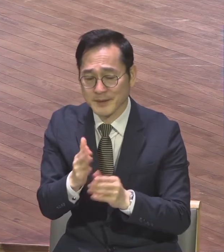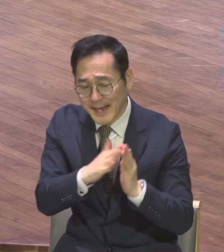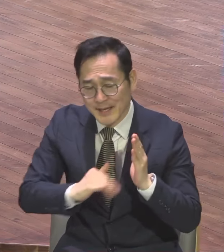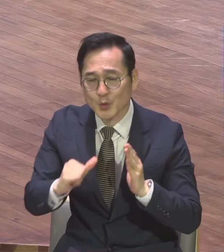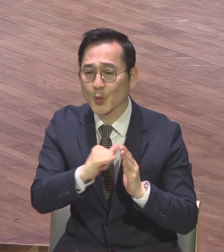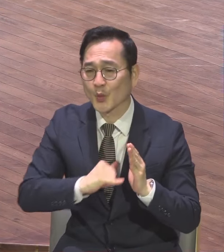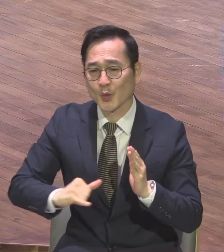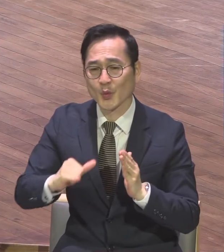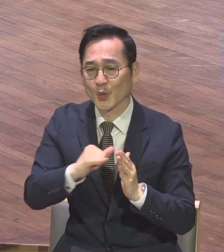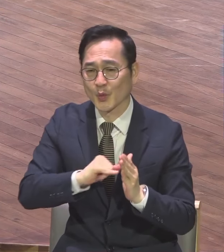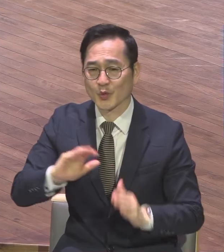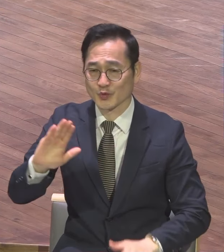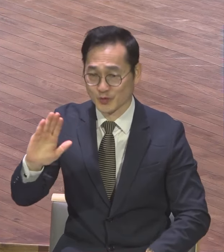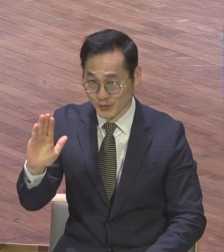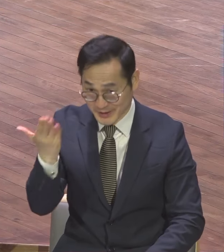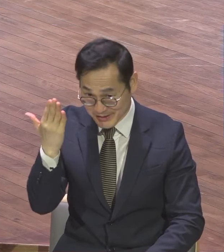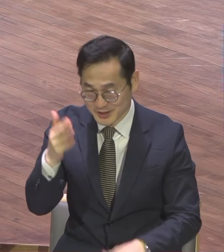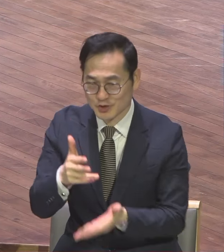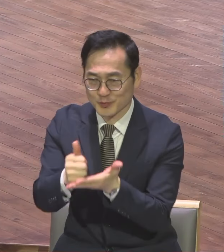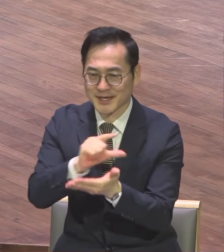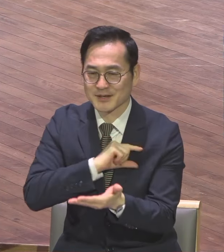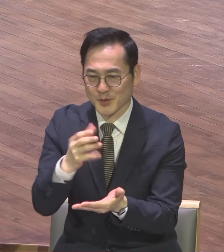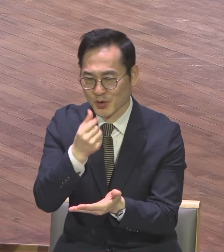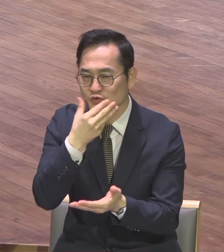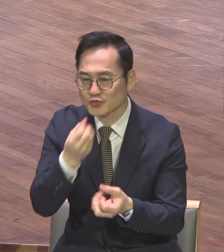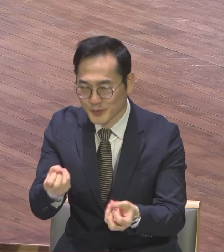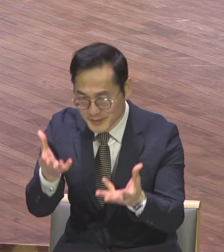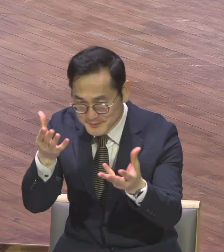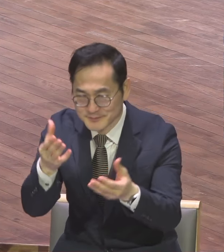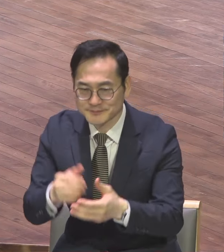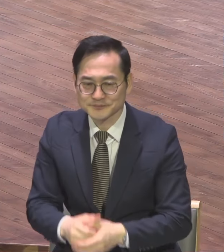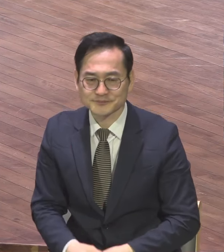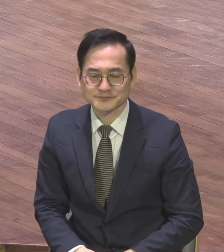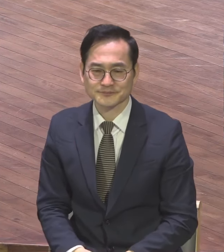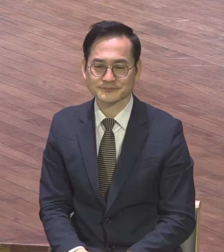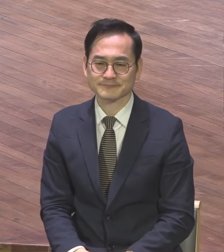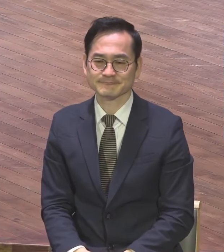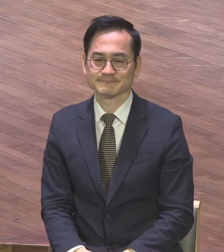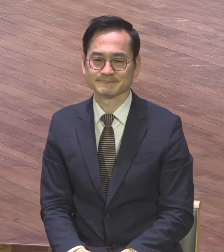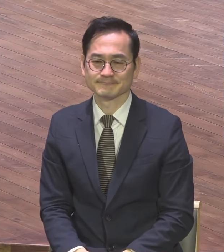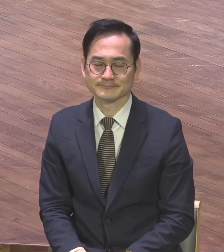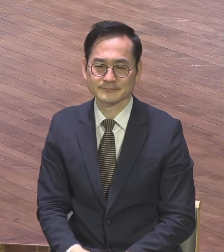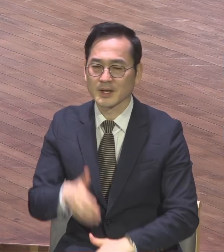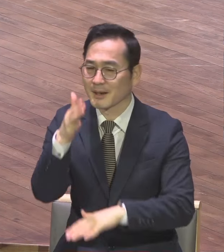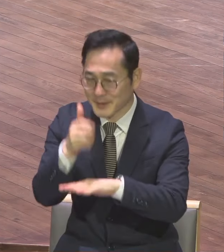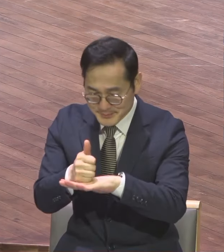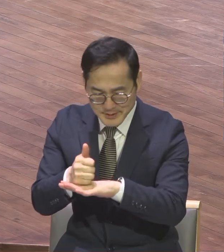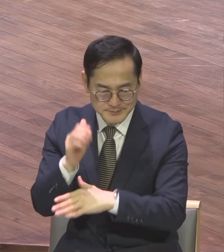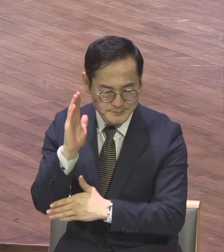당당하게 설 수 있기를 주님의 이름으로 축복합니다. 결론입니다.